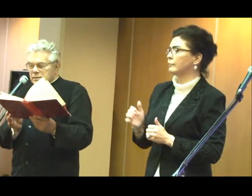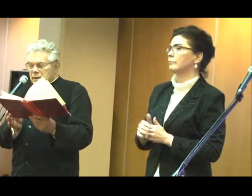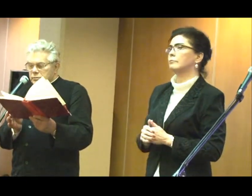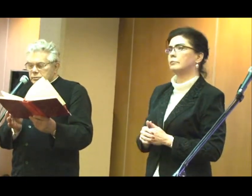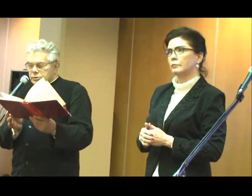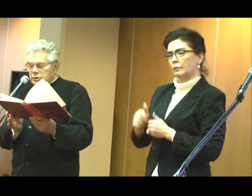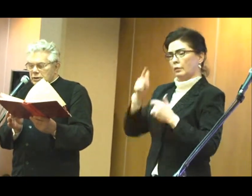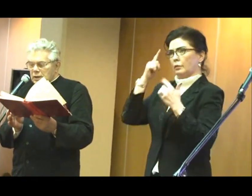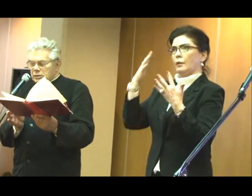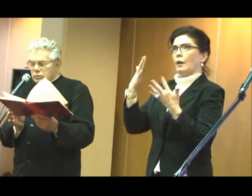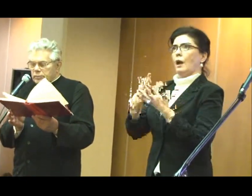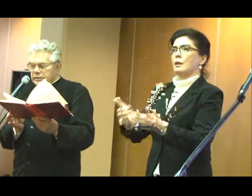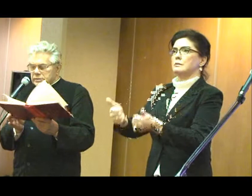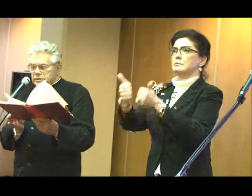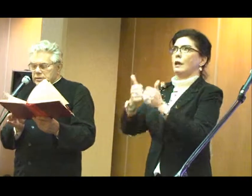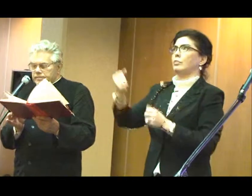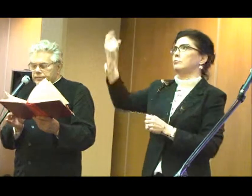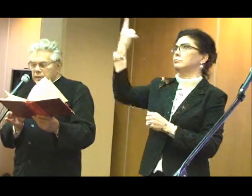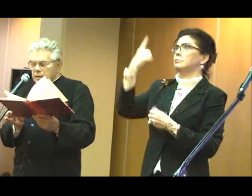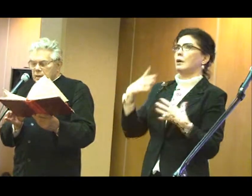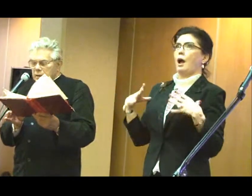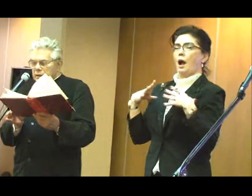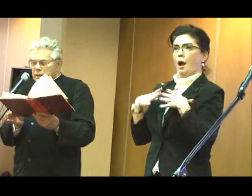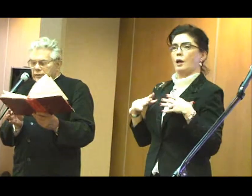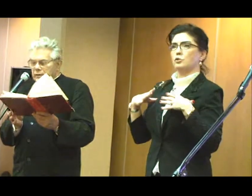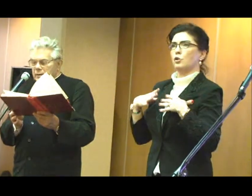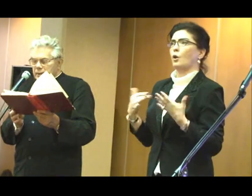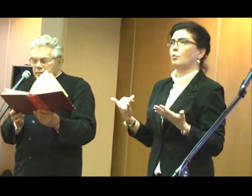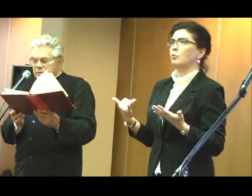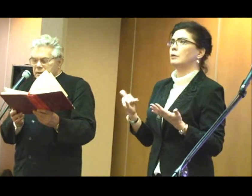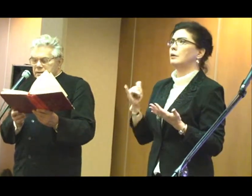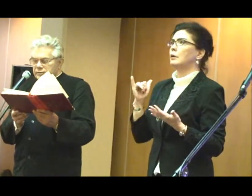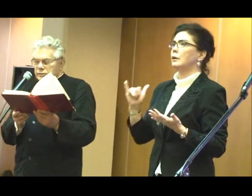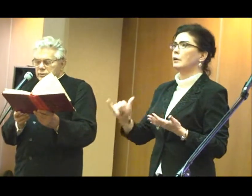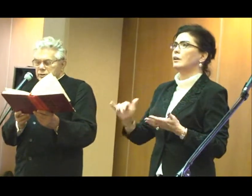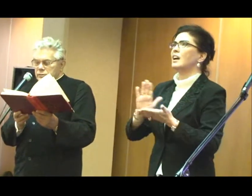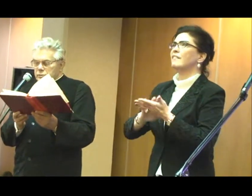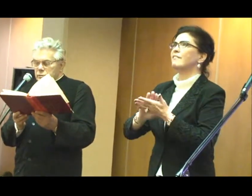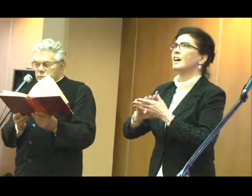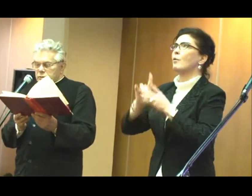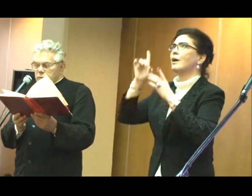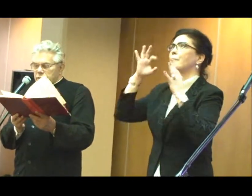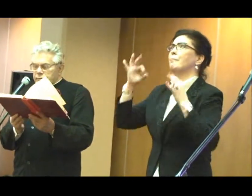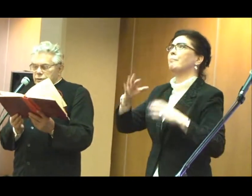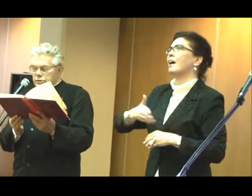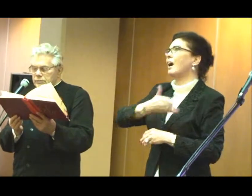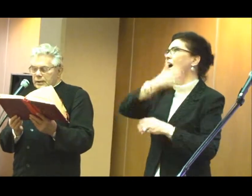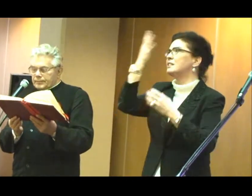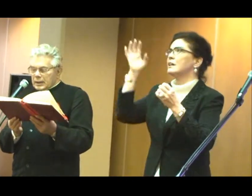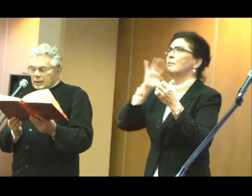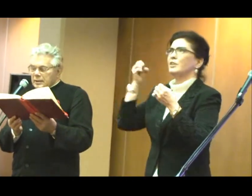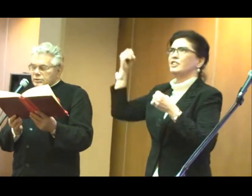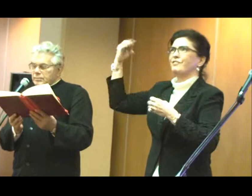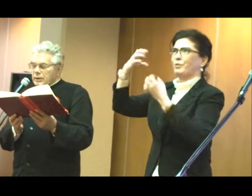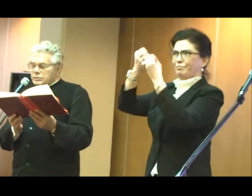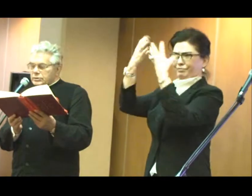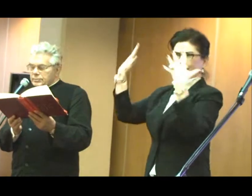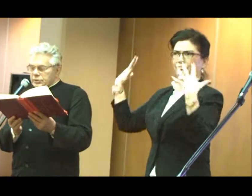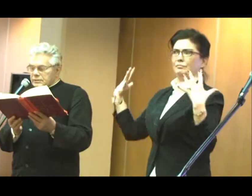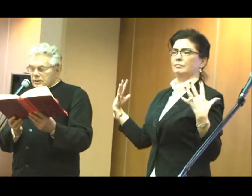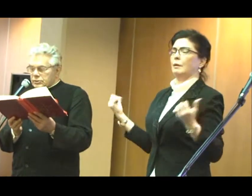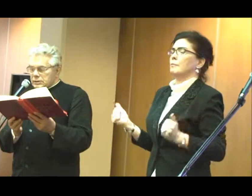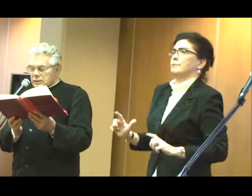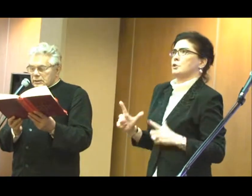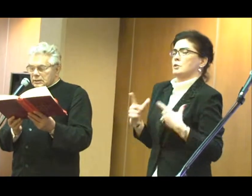Naraz stanął przy nich anioł pański i chwała pańska zewsząd się ich oświeciła, także bardzo